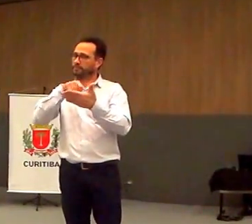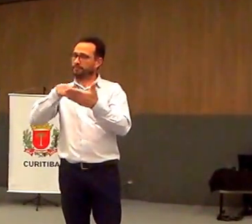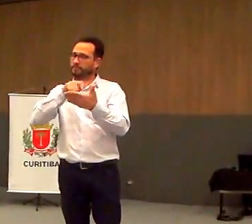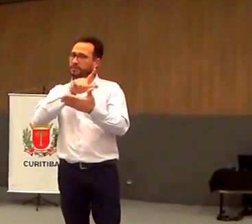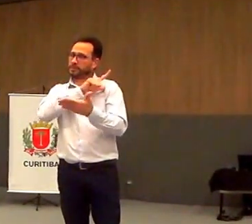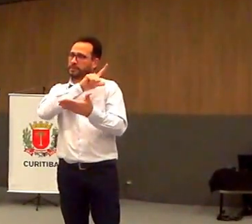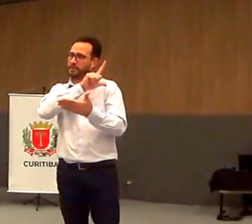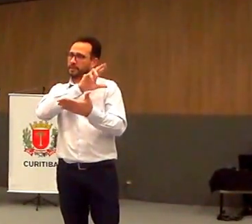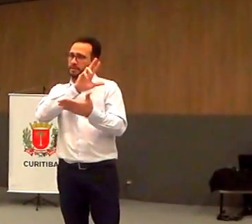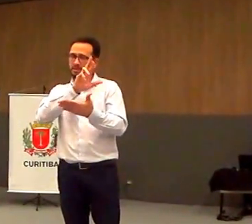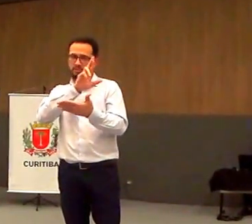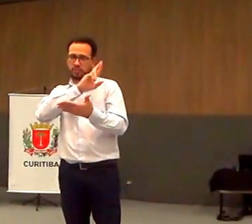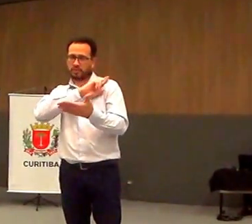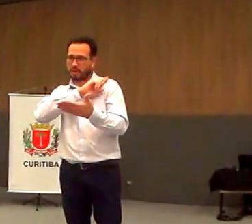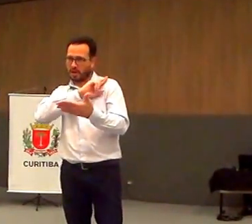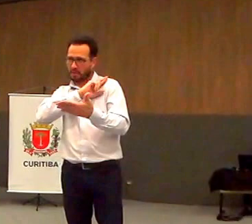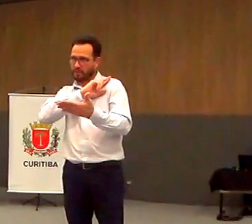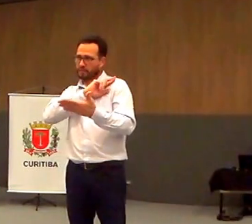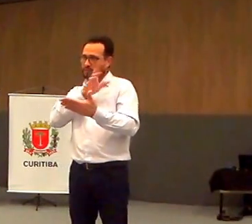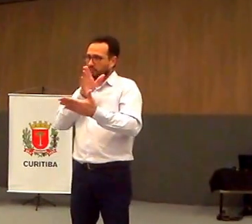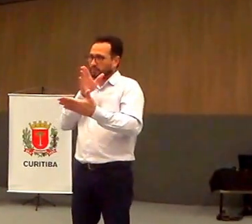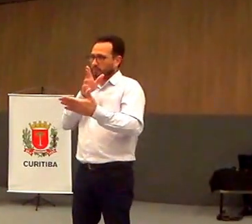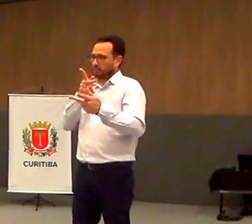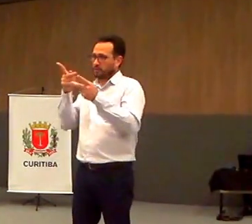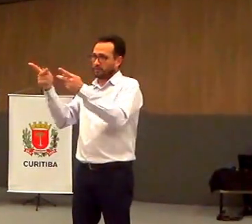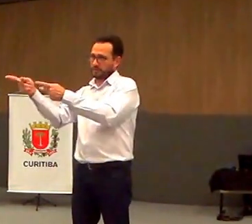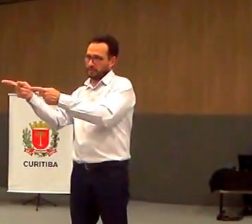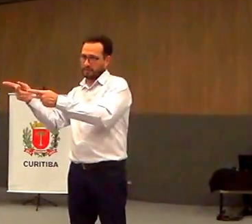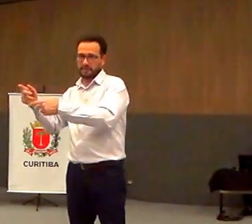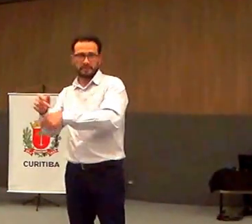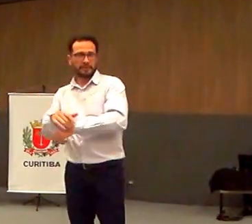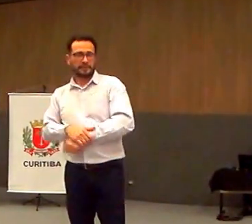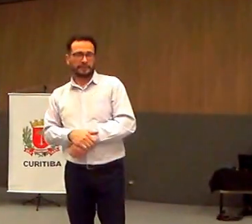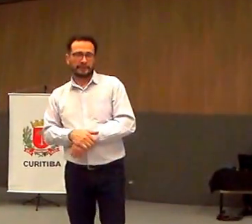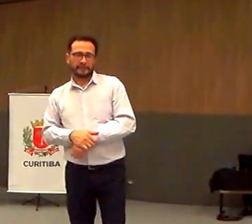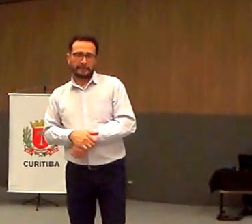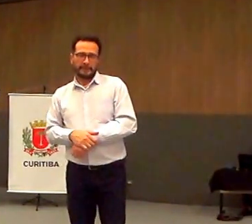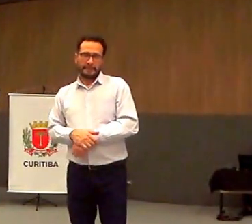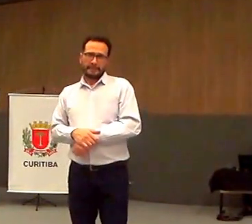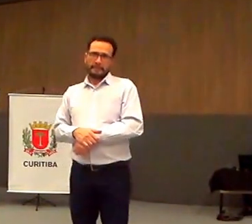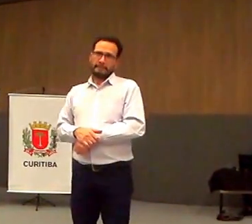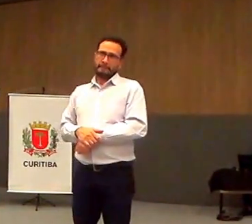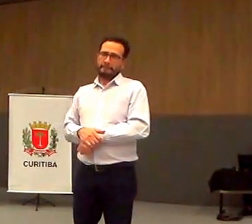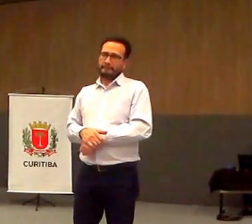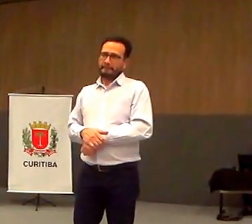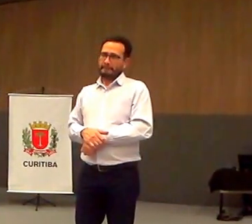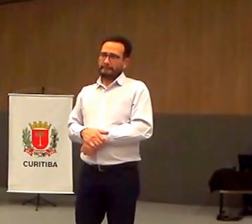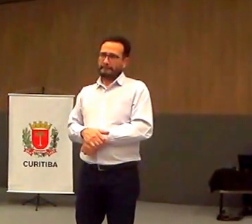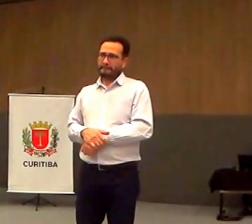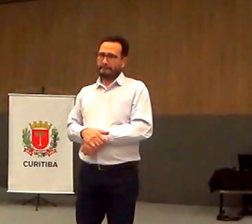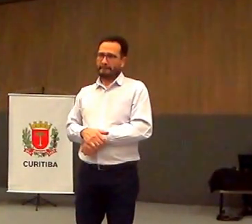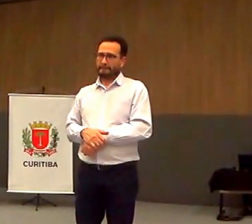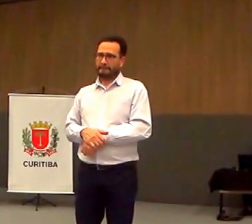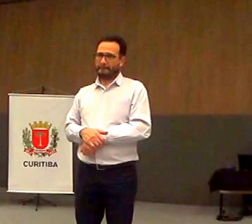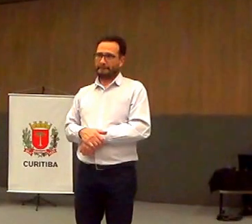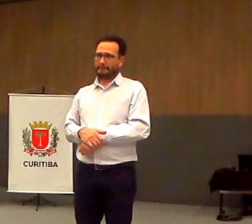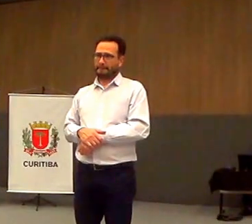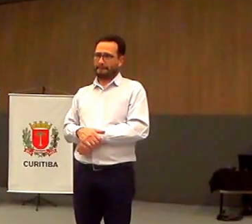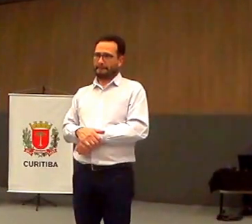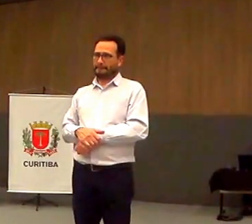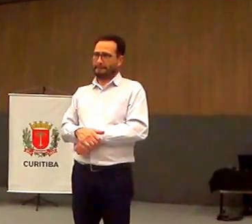que fazem a visita e nos enviam através de correspondência aqui para Curitiba, que é a sede nacional.